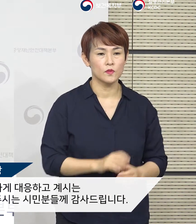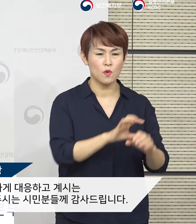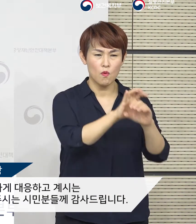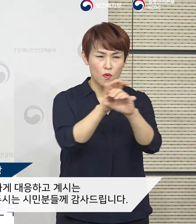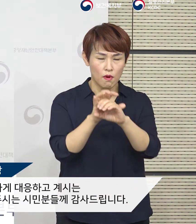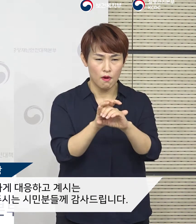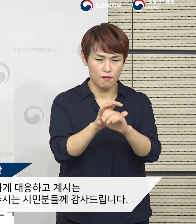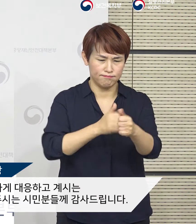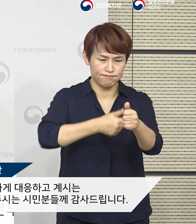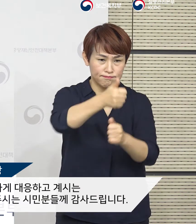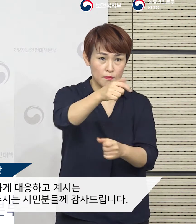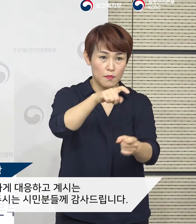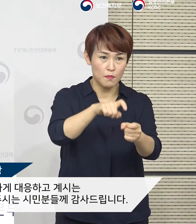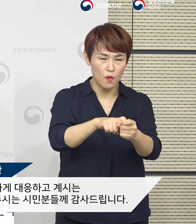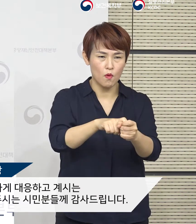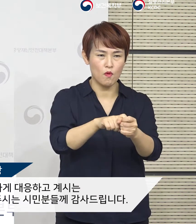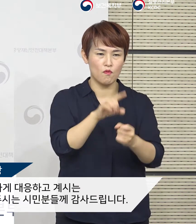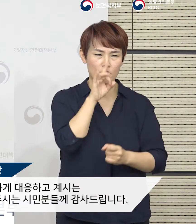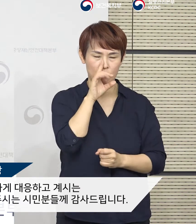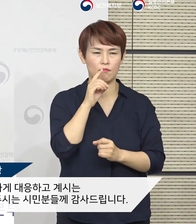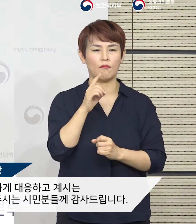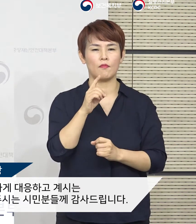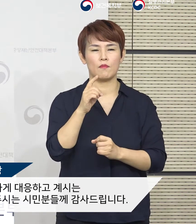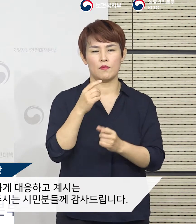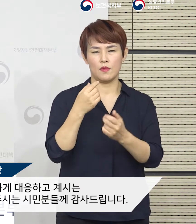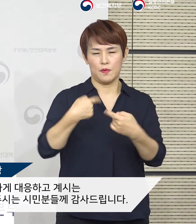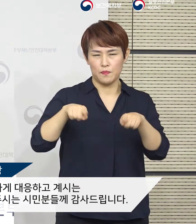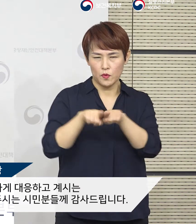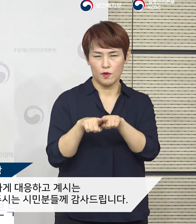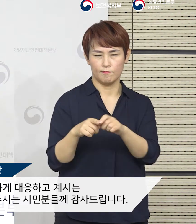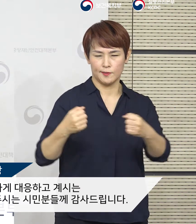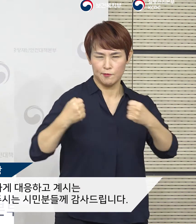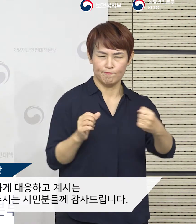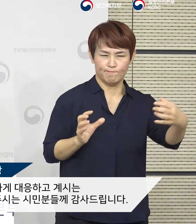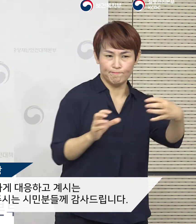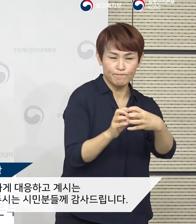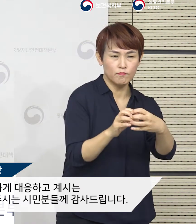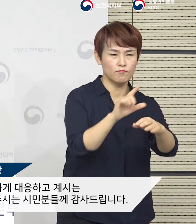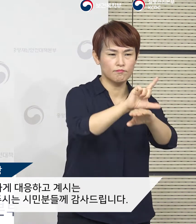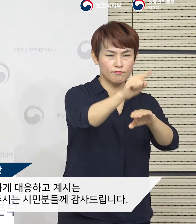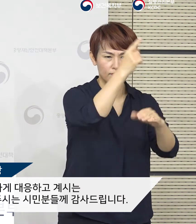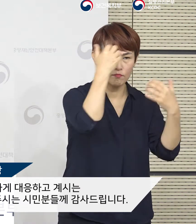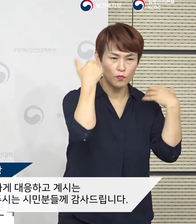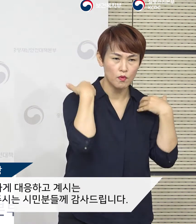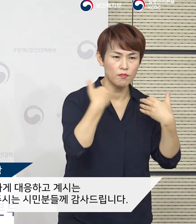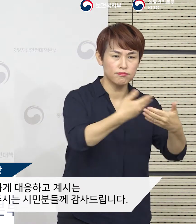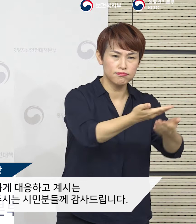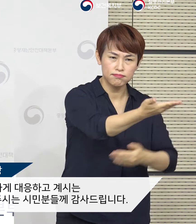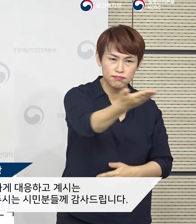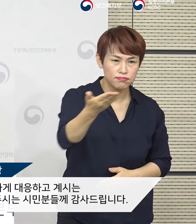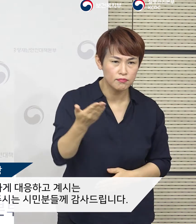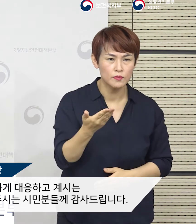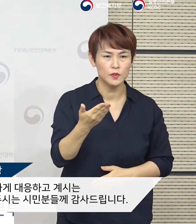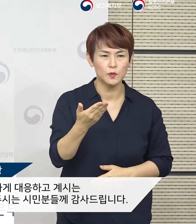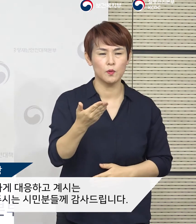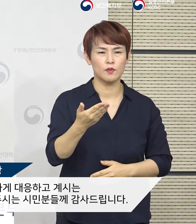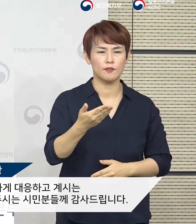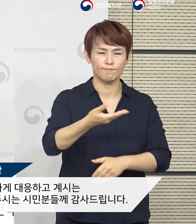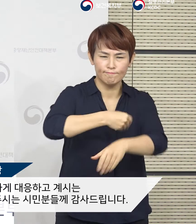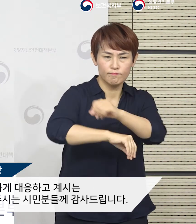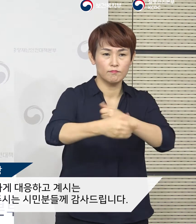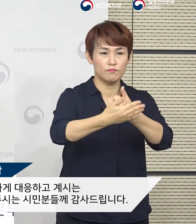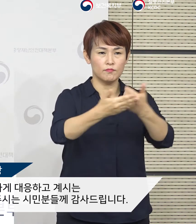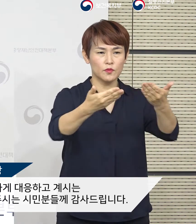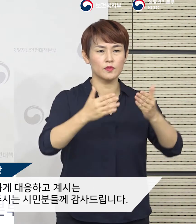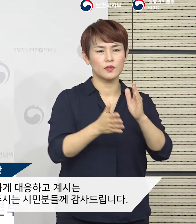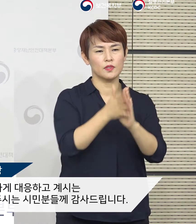코로나19 극복을 위해 중앙과 협력하여 신속하게 대응하고 계시는 모든 지자체 관계자분들과 이에 적극 협조해